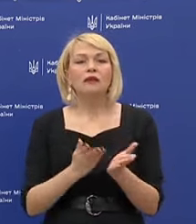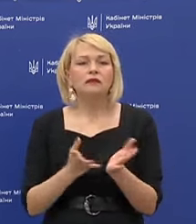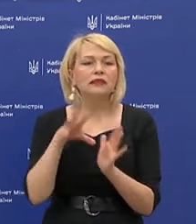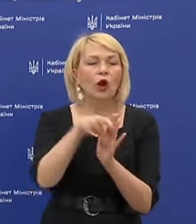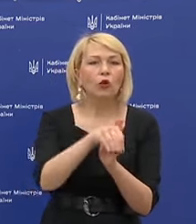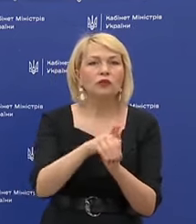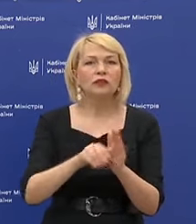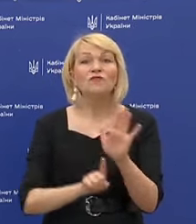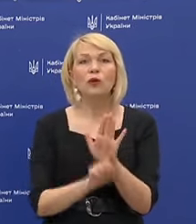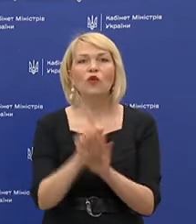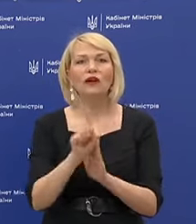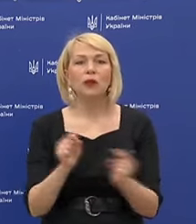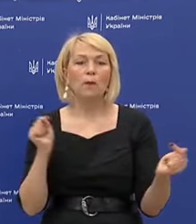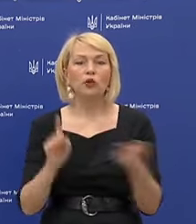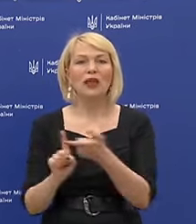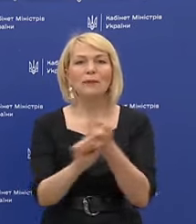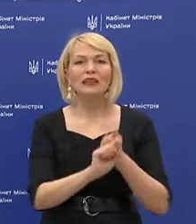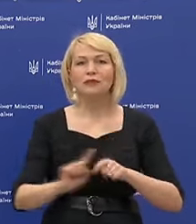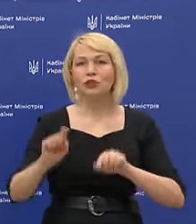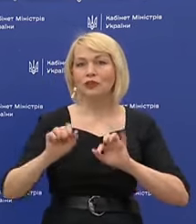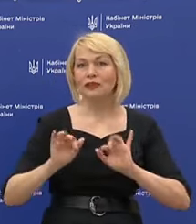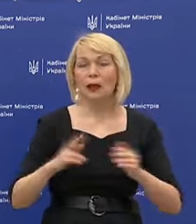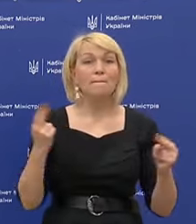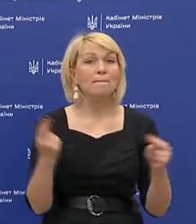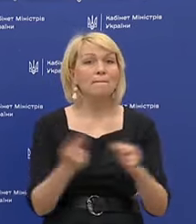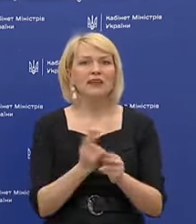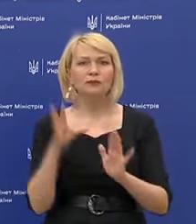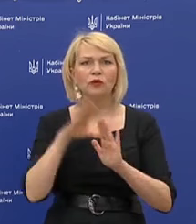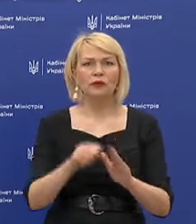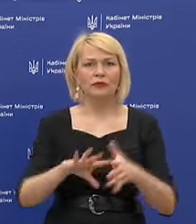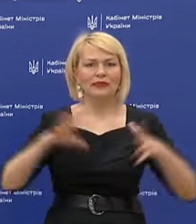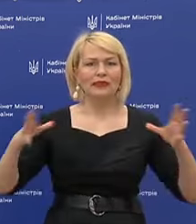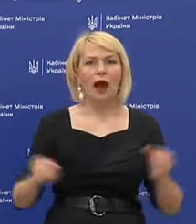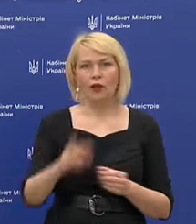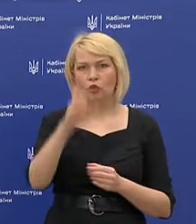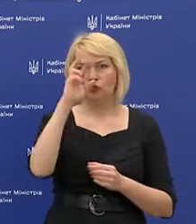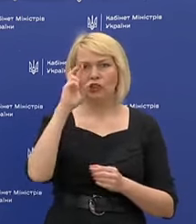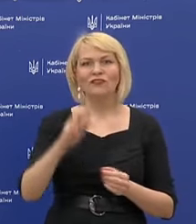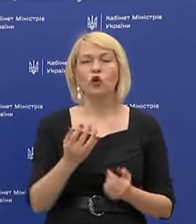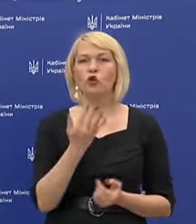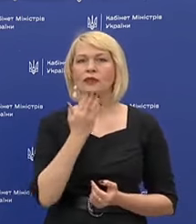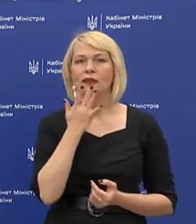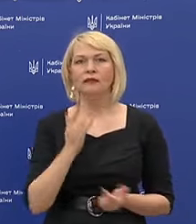або впроваджувати протиепідемічні заходи без впровадження загальнодержавного національного карантину.